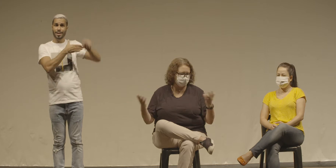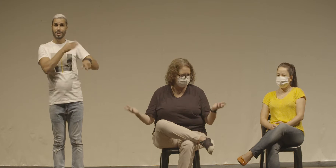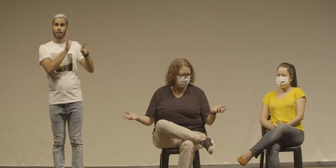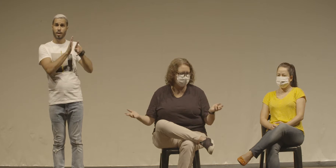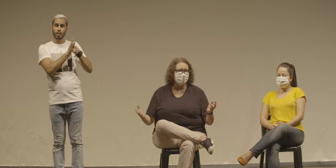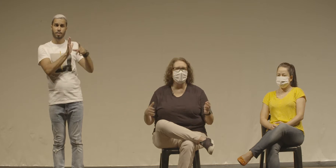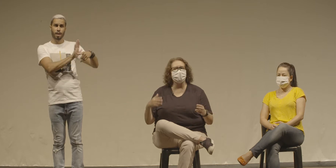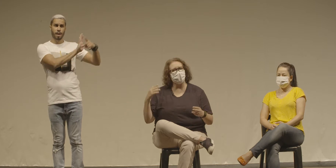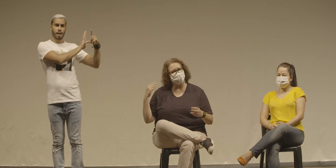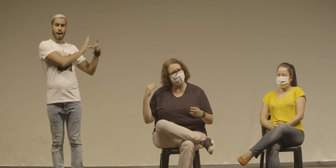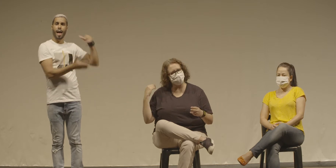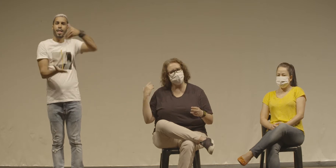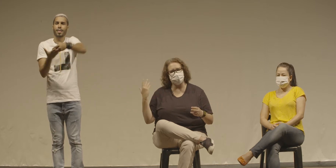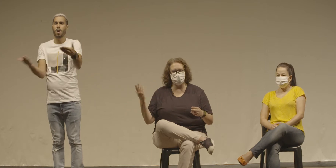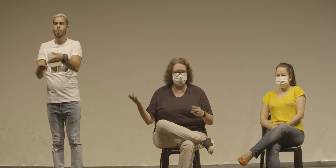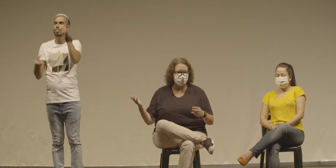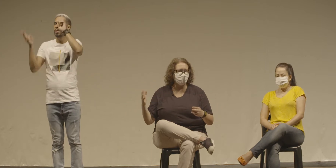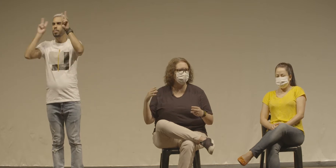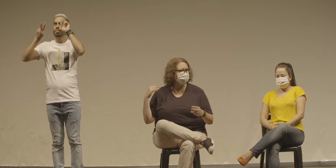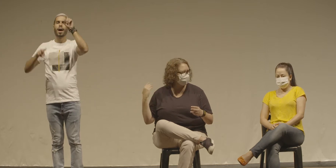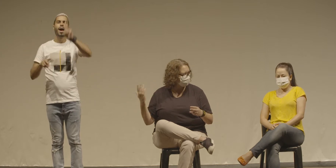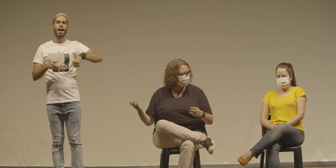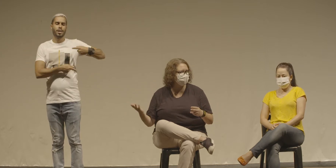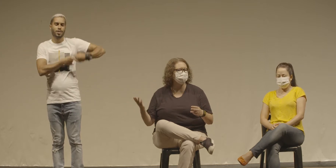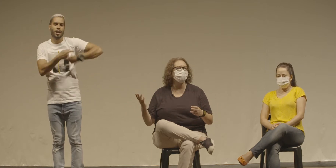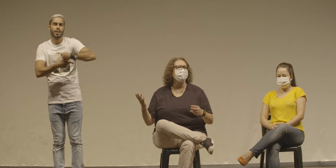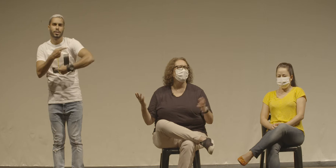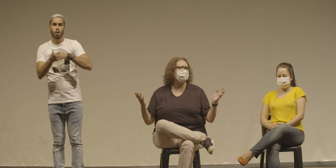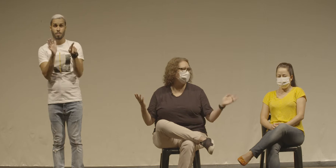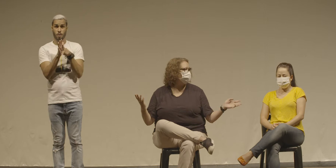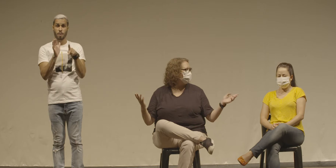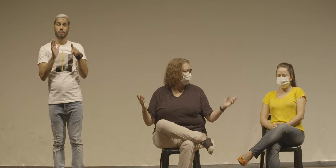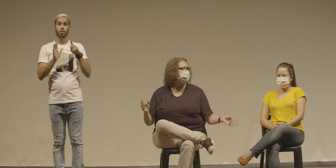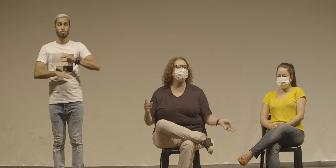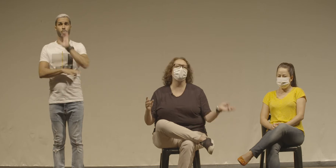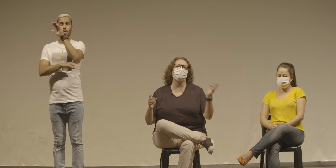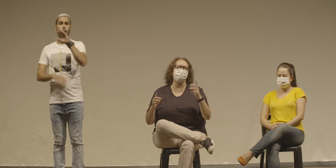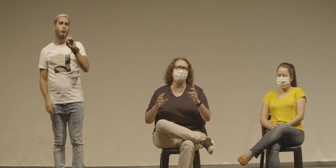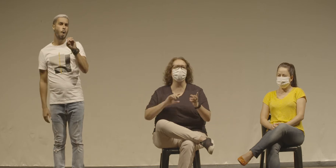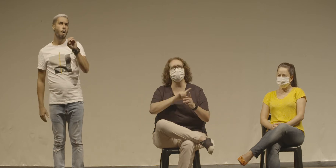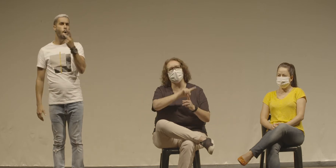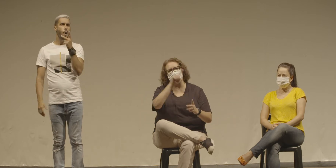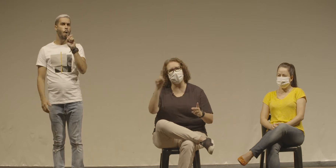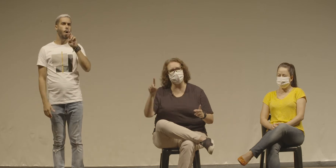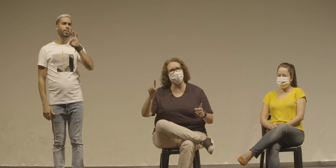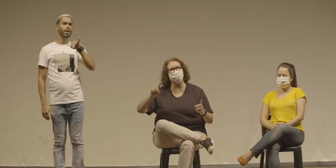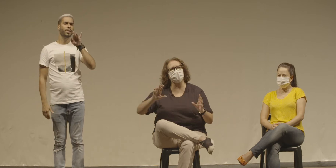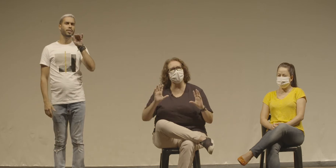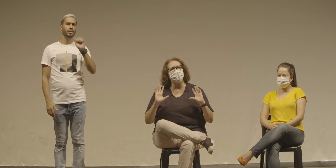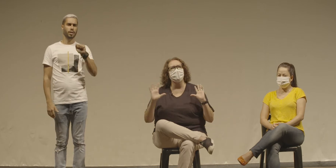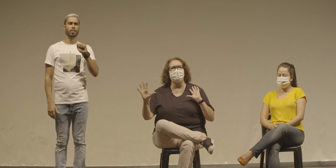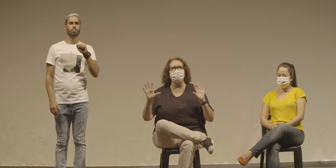hoje é lembrada, que é a geração da Magic Paula, da Hortência. Então, já pegamos ali um começo de um arco